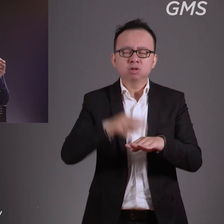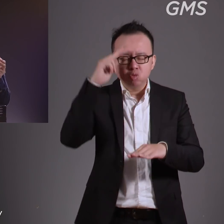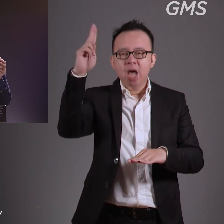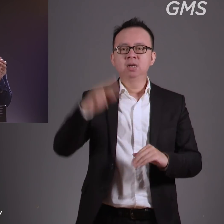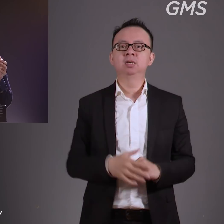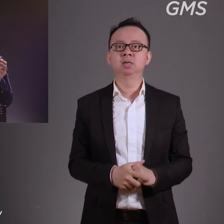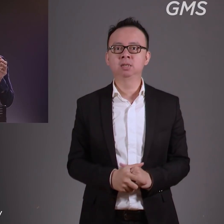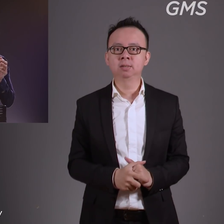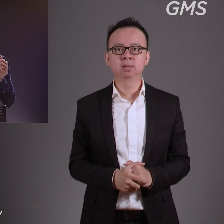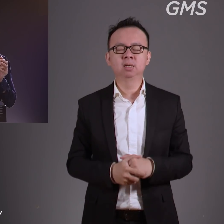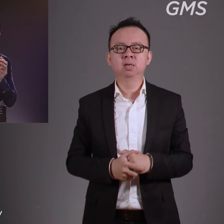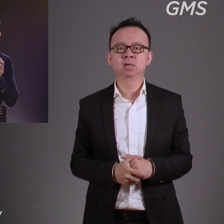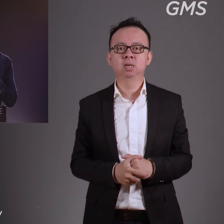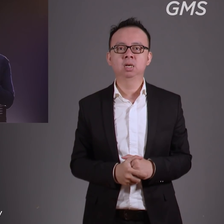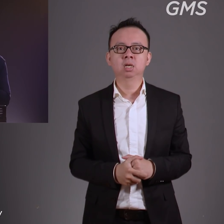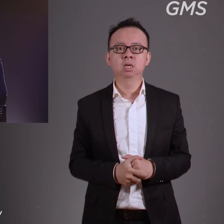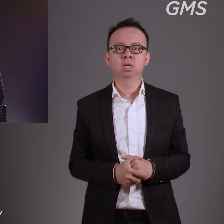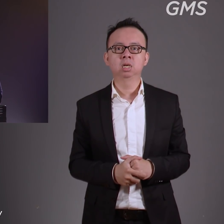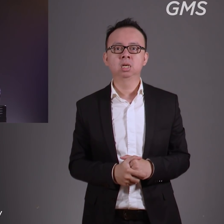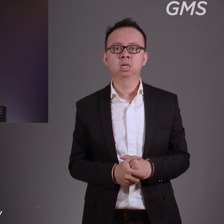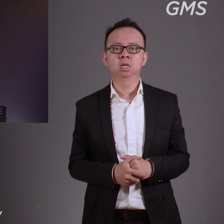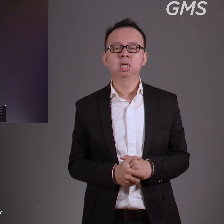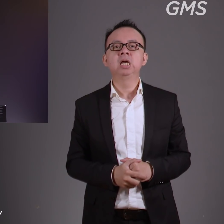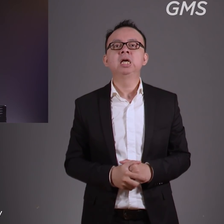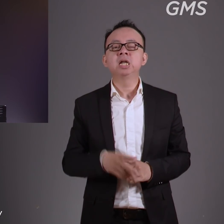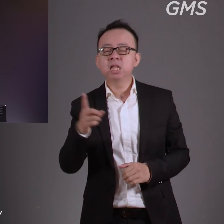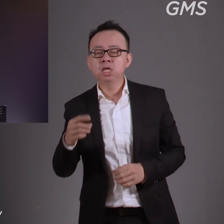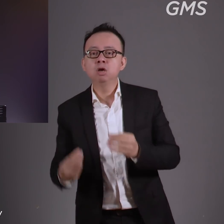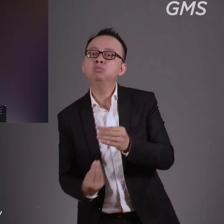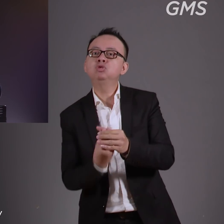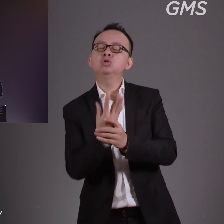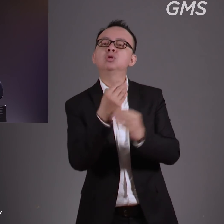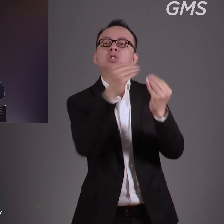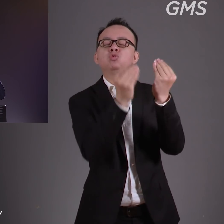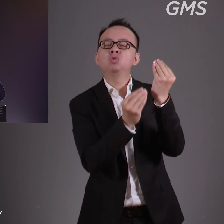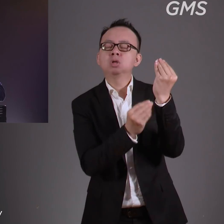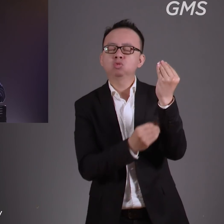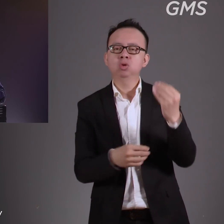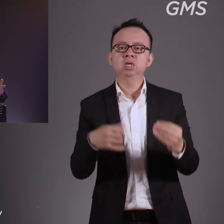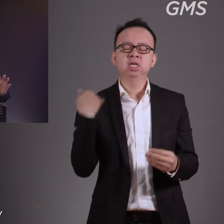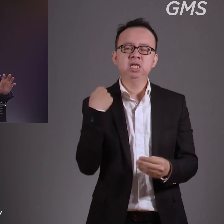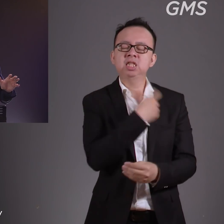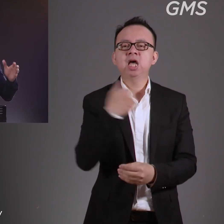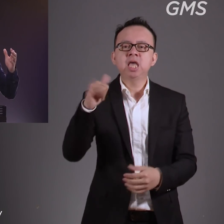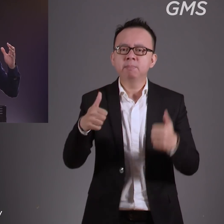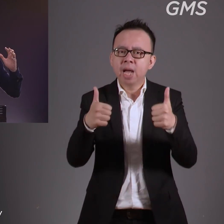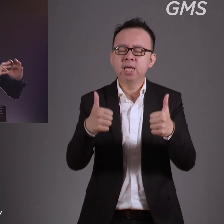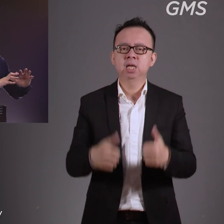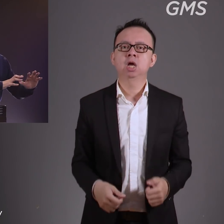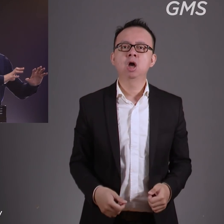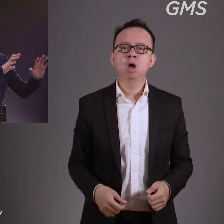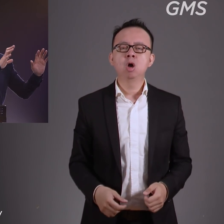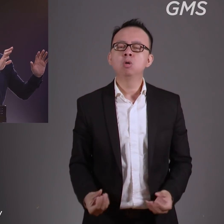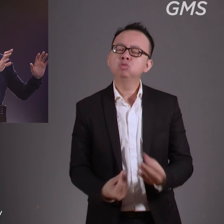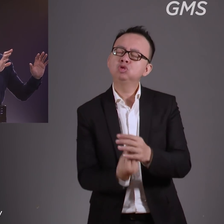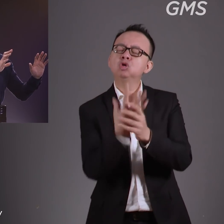menjaga biji mata, akan muncul orang-orang yang righteous di bawah kepemimpinannya. Akan muncul orang-orang